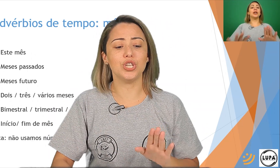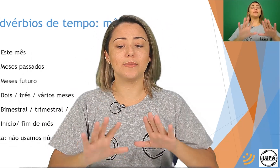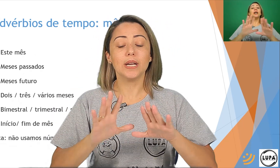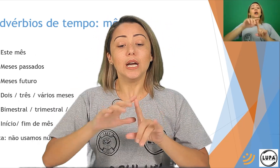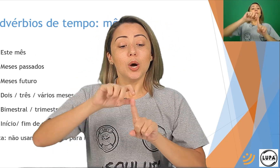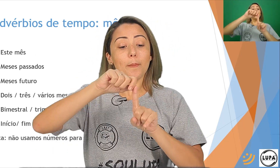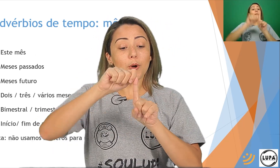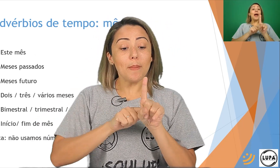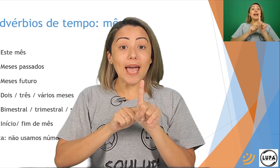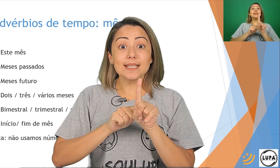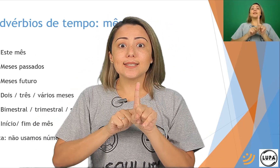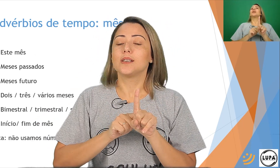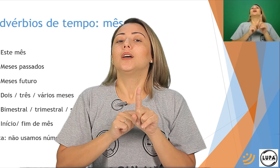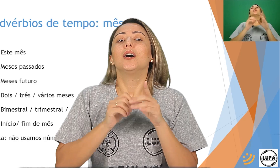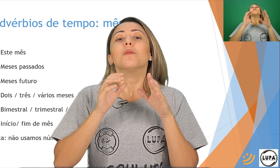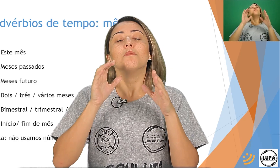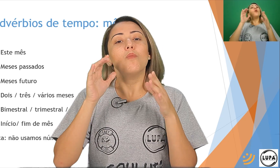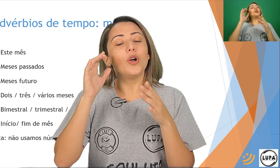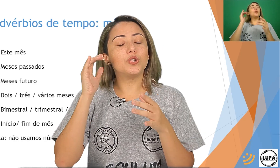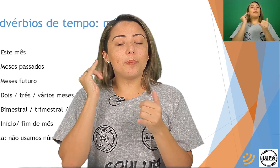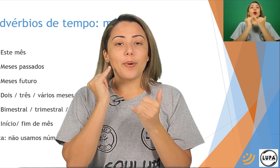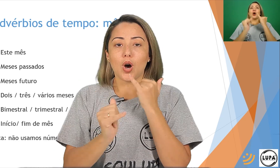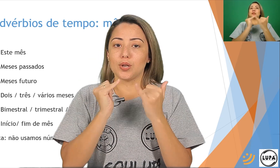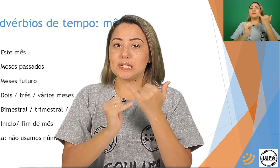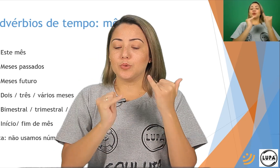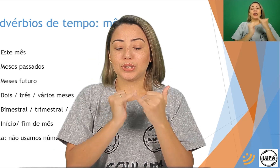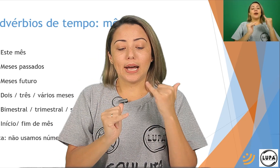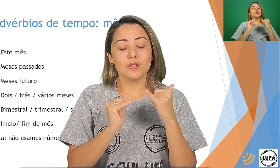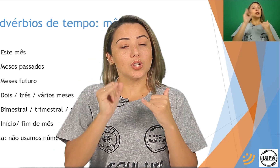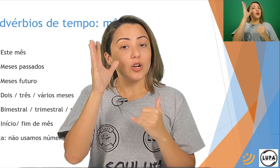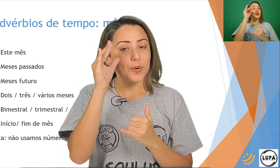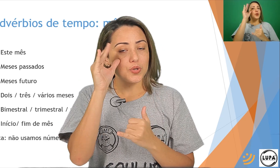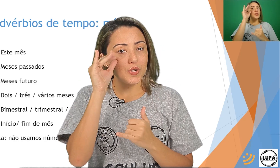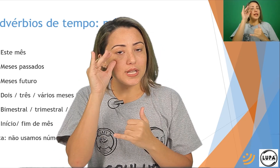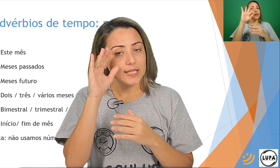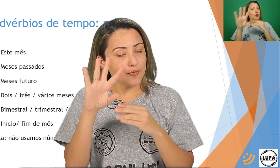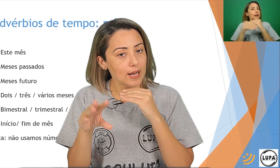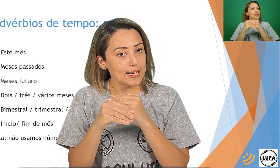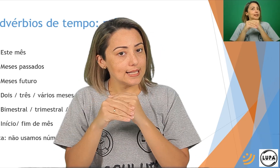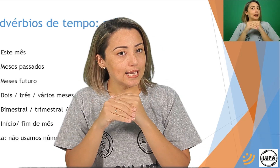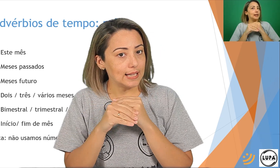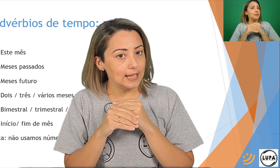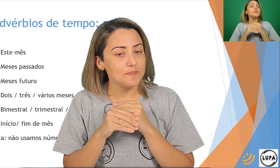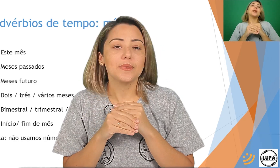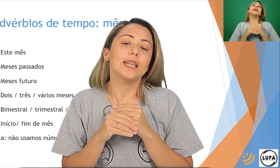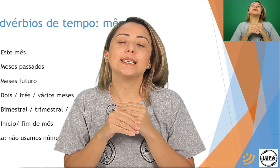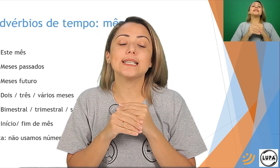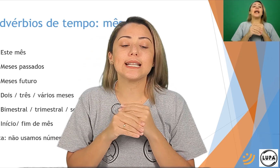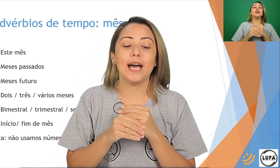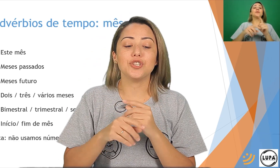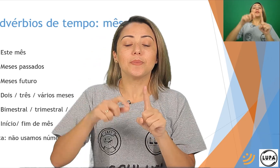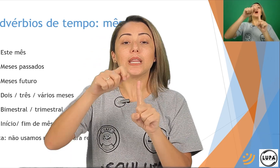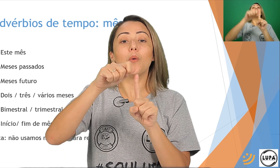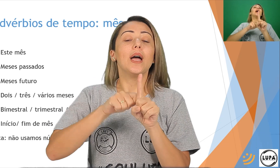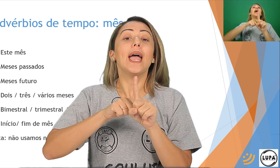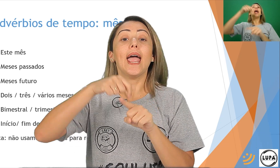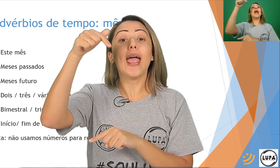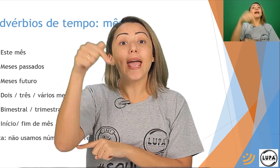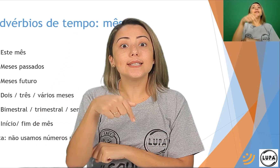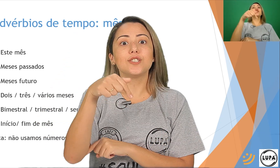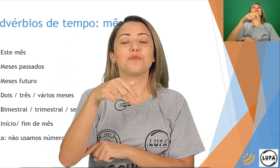contexto do dia. Para o mês, muito próximo, tá? Só tem algumas curiosidades que eu vou acrescentar aqui nesse slide.